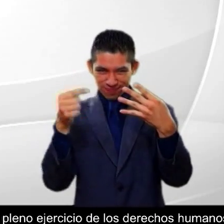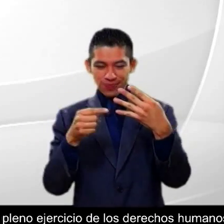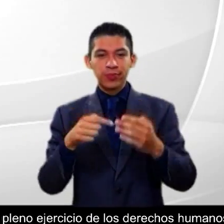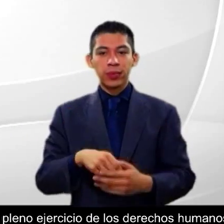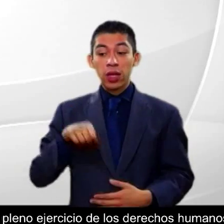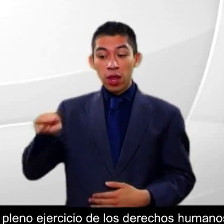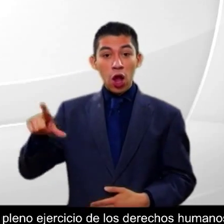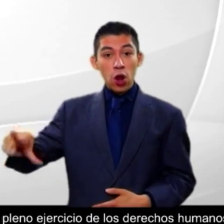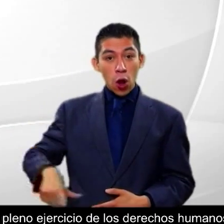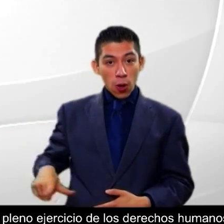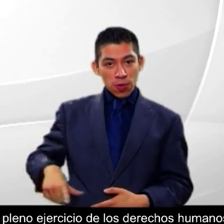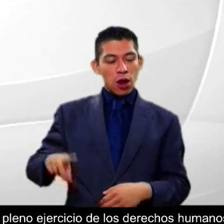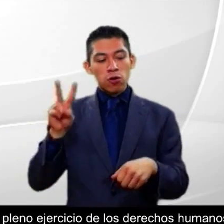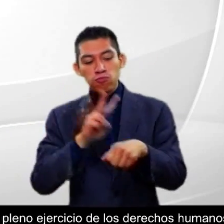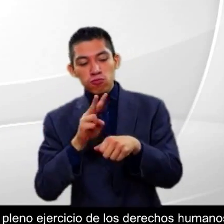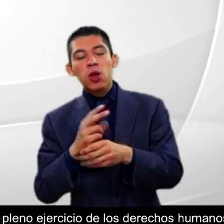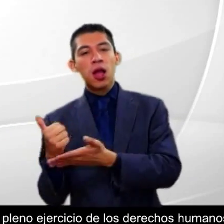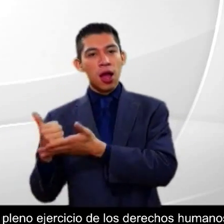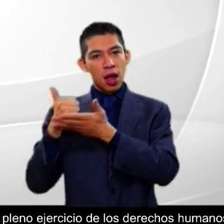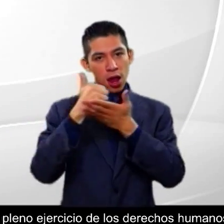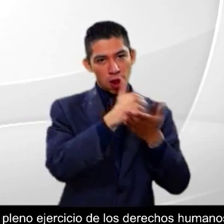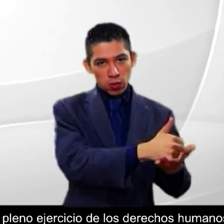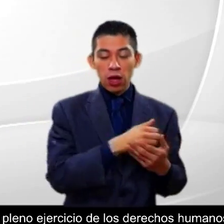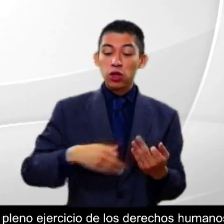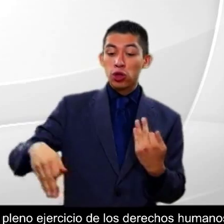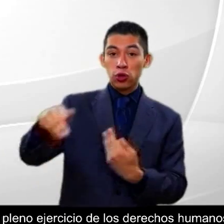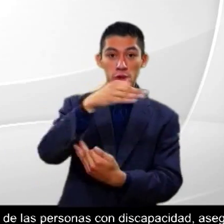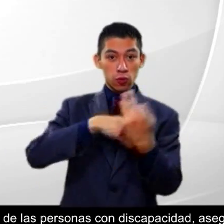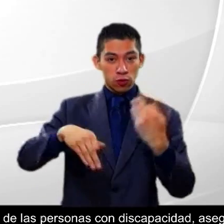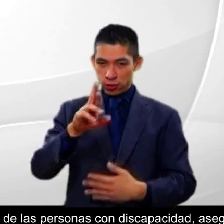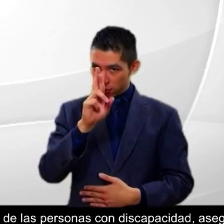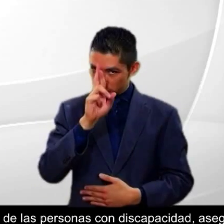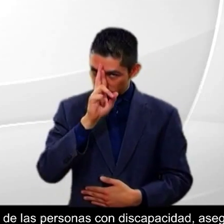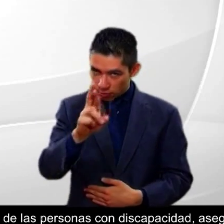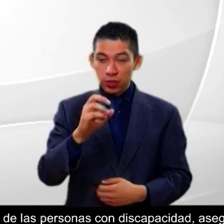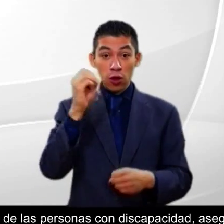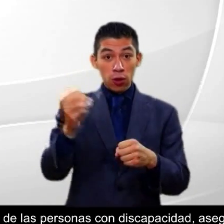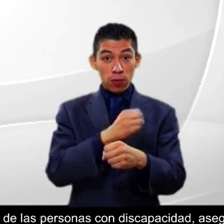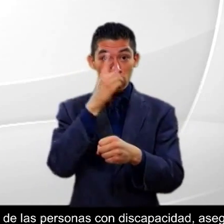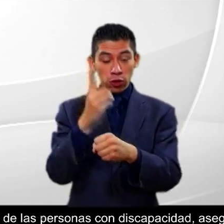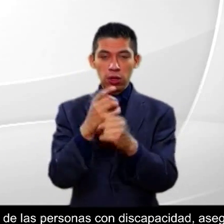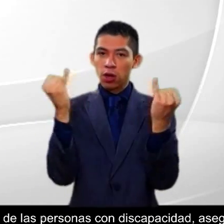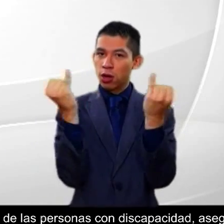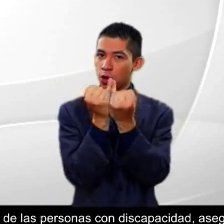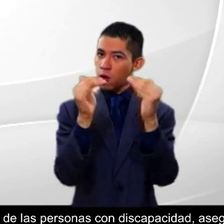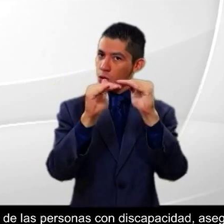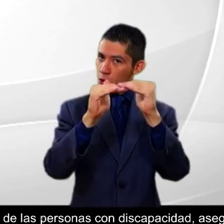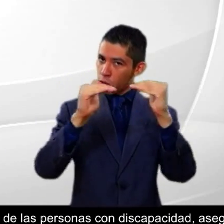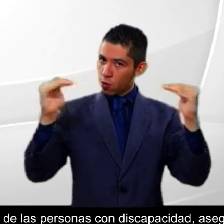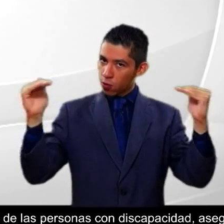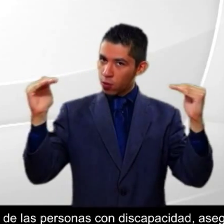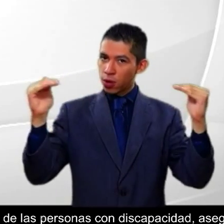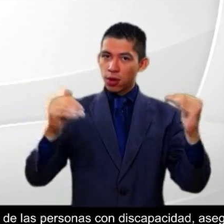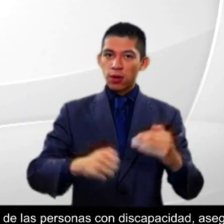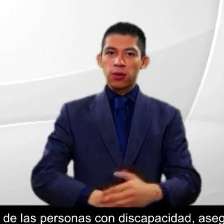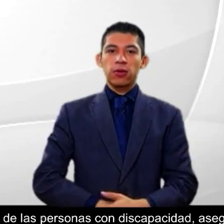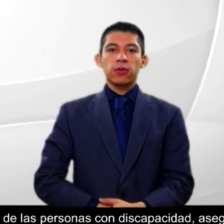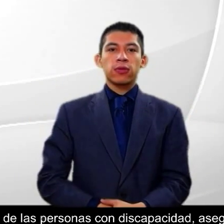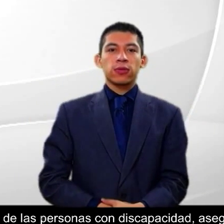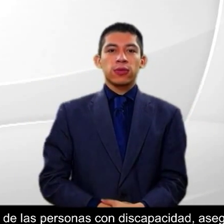asegurar El pleno ejercicio de los derechos humanos y libertades fundamentales de las personas con discapacidad Asegurando su